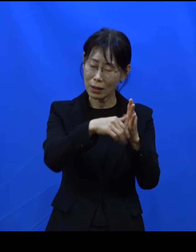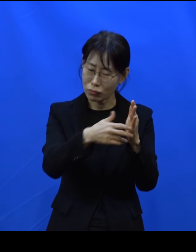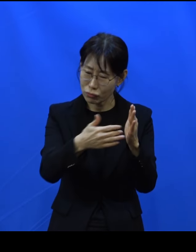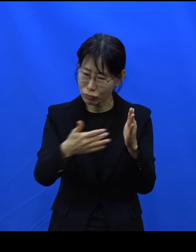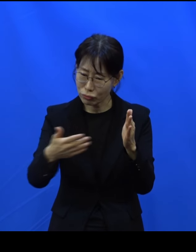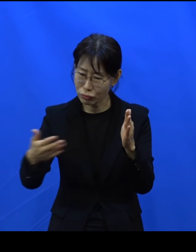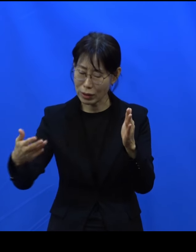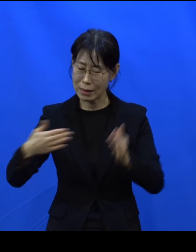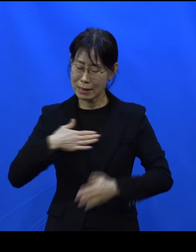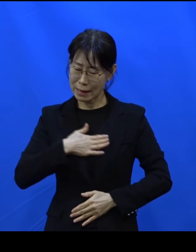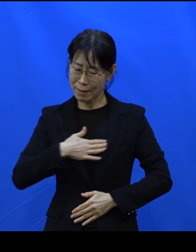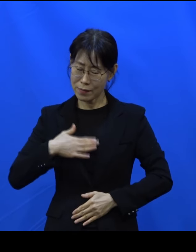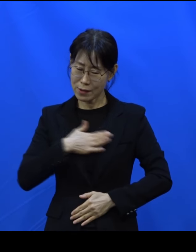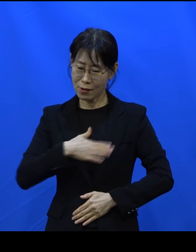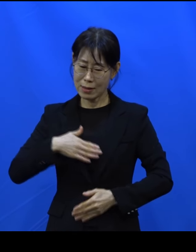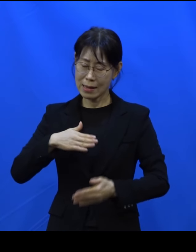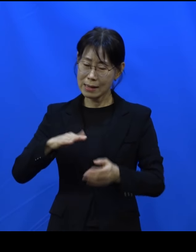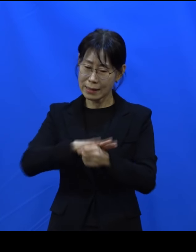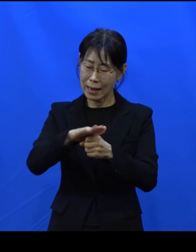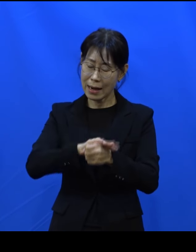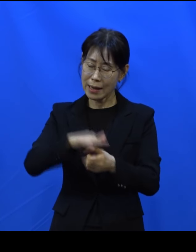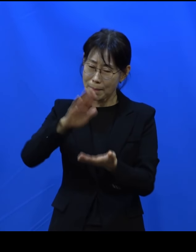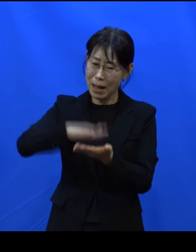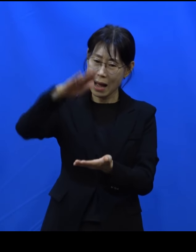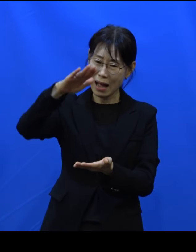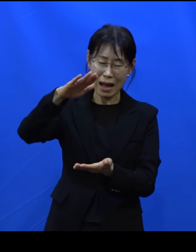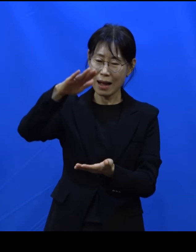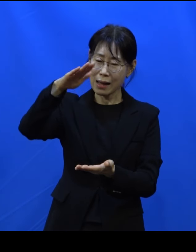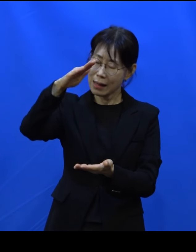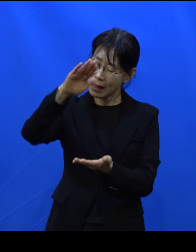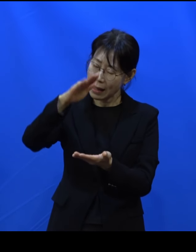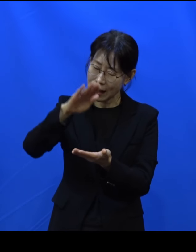하면 안 돼요. 감정은 진짜 변덕이 많아요.